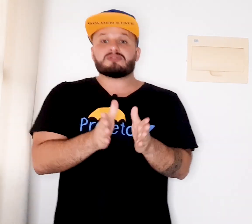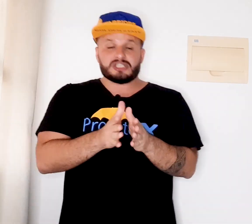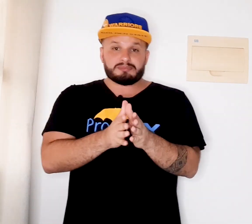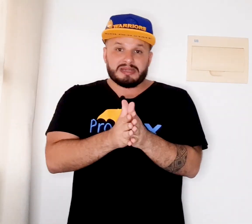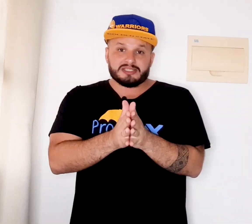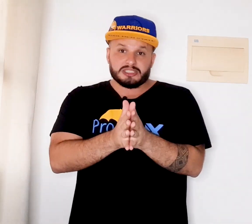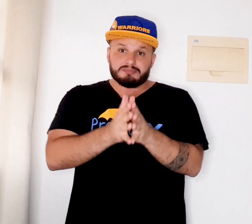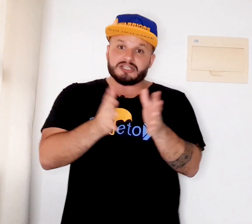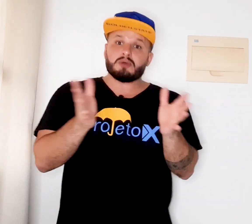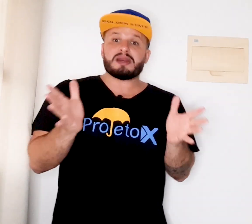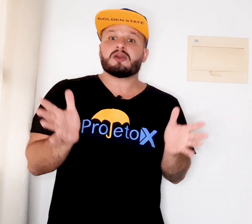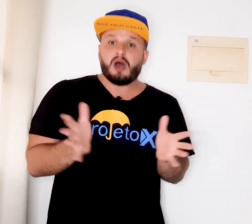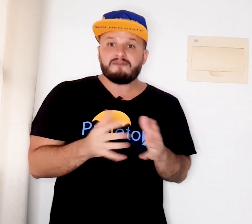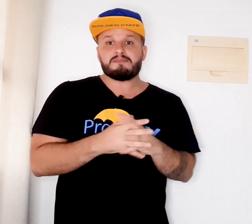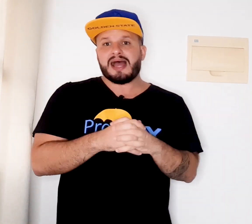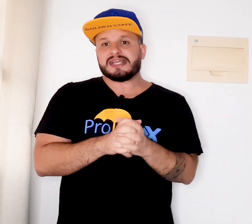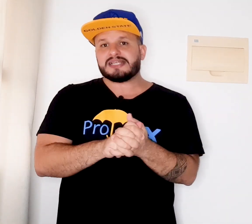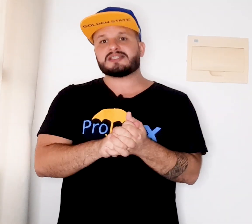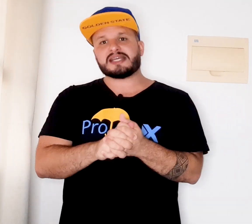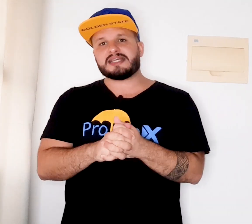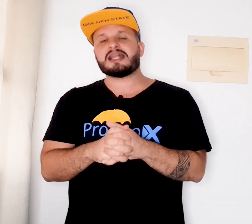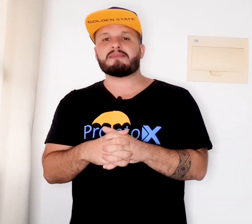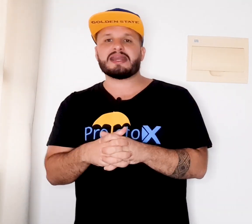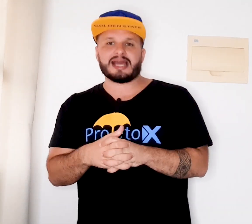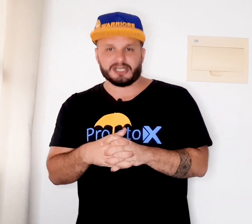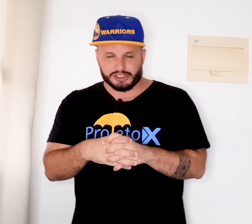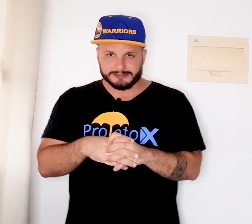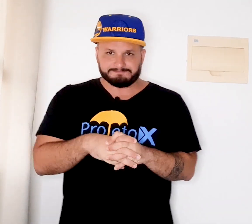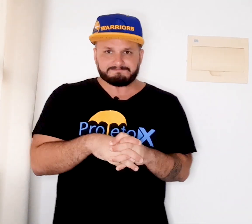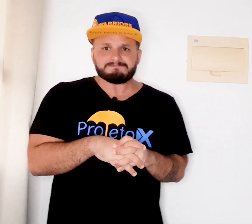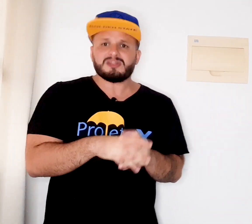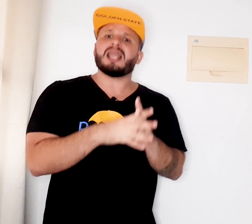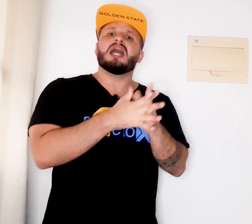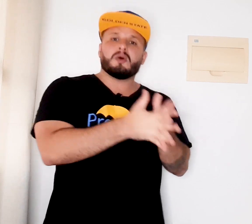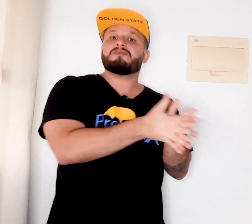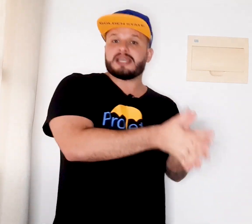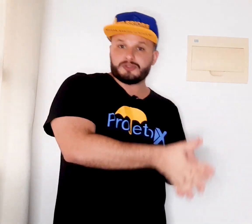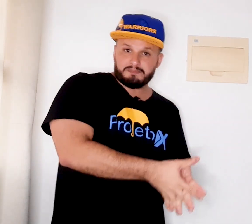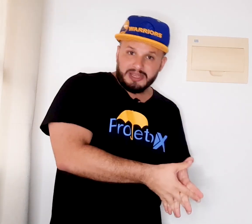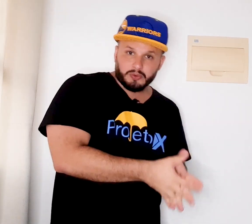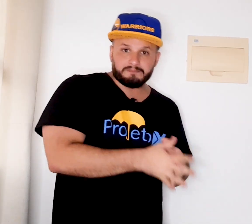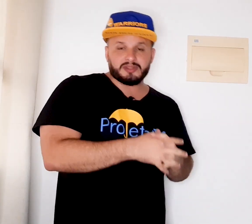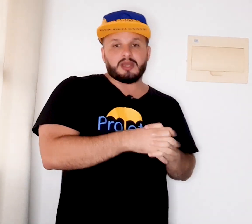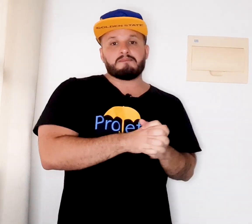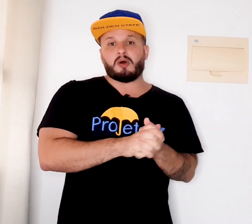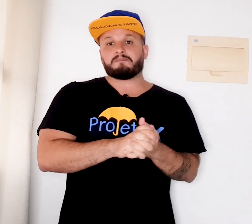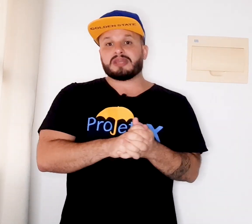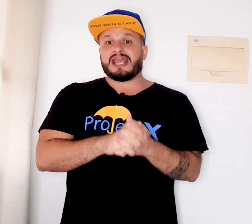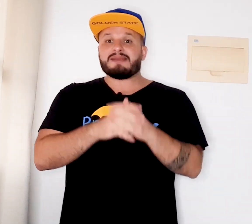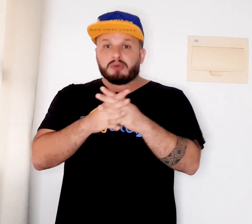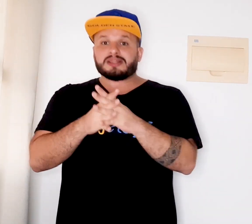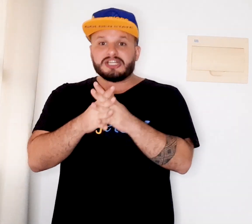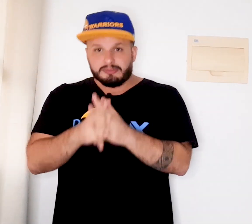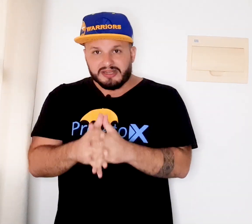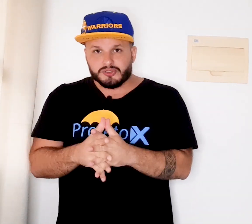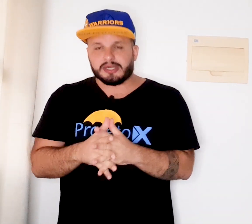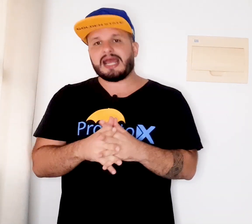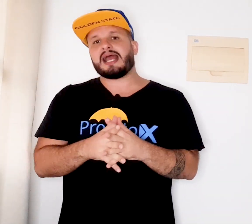se expandiu para 9 países aqui da América Latina. Um deles, o Peru. Bom, é importante mencionar